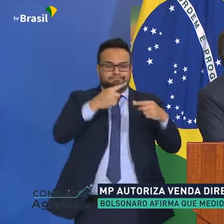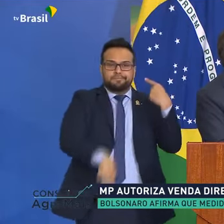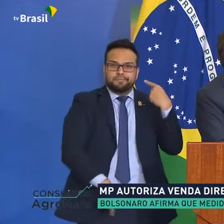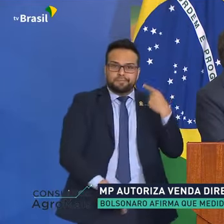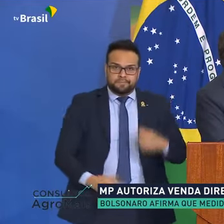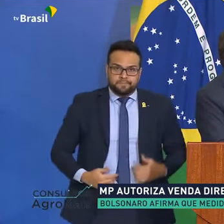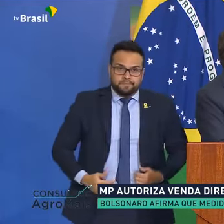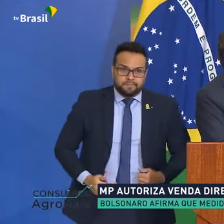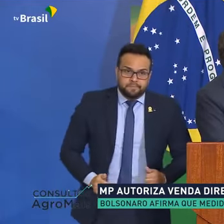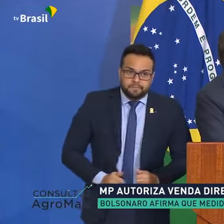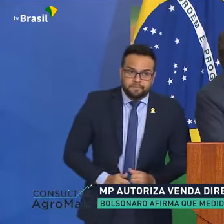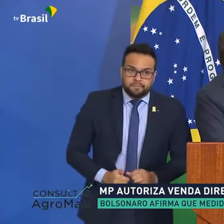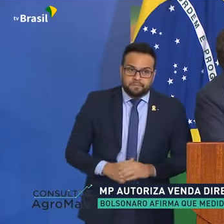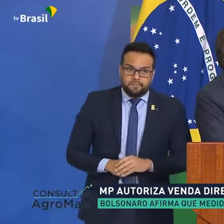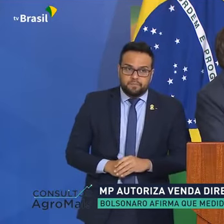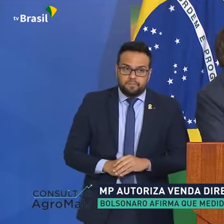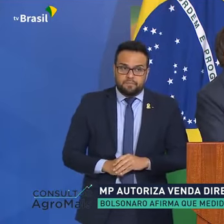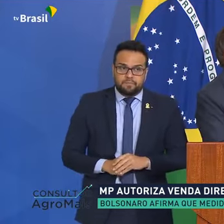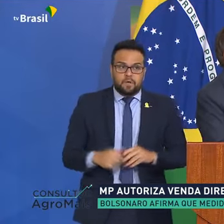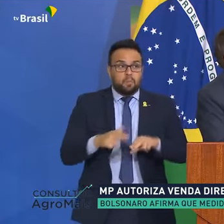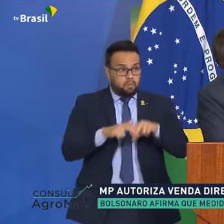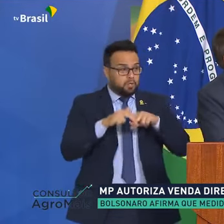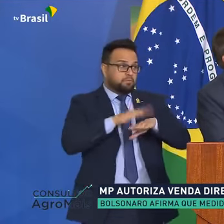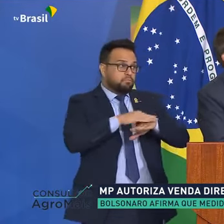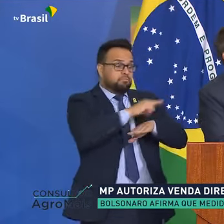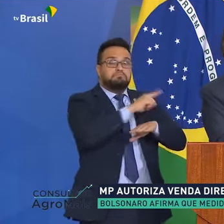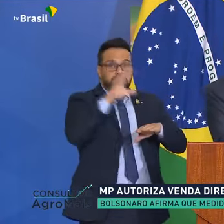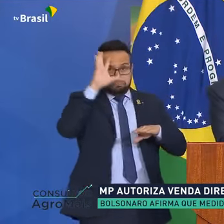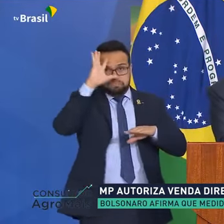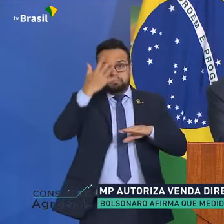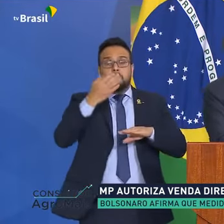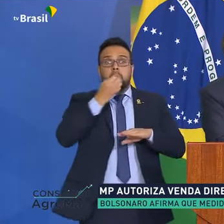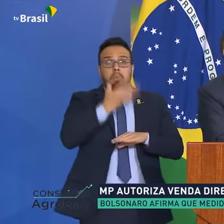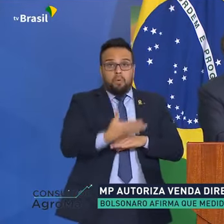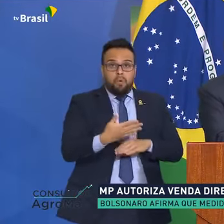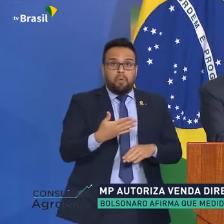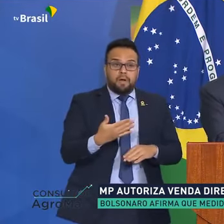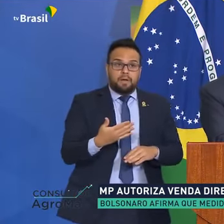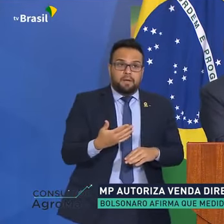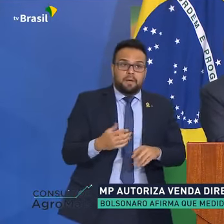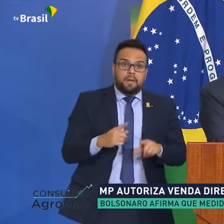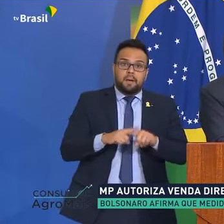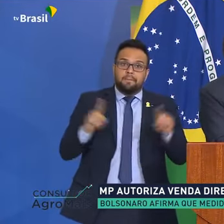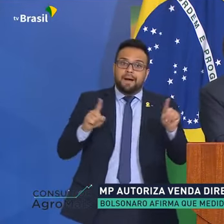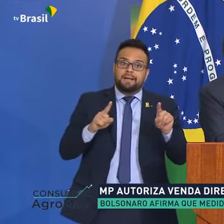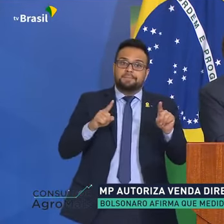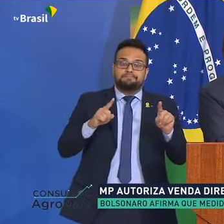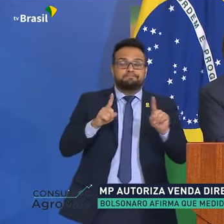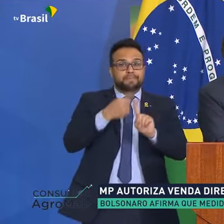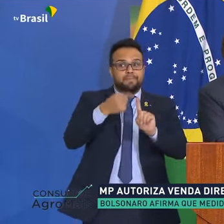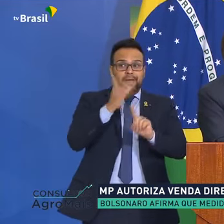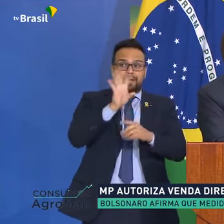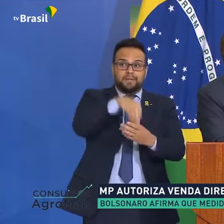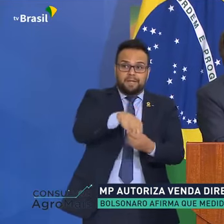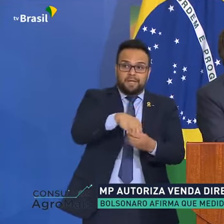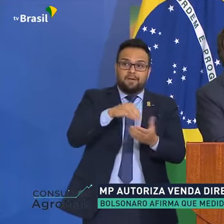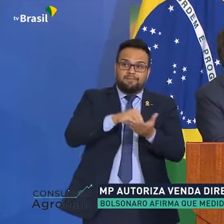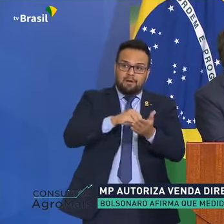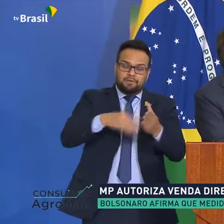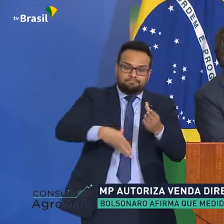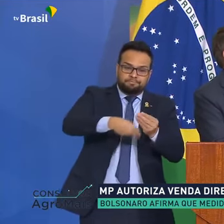então essa medida é muito boa mas carece de um complemento passa pelo parlamento brasileiro